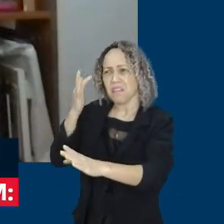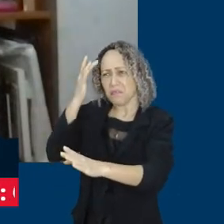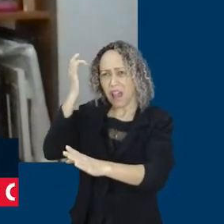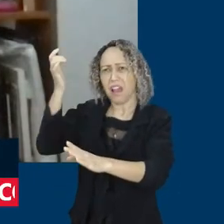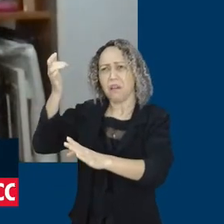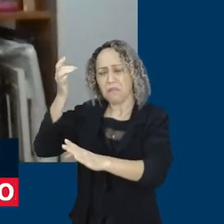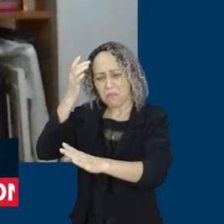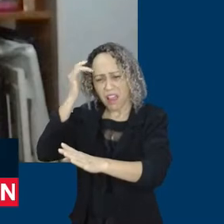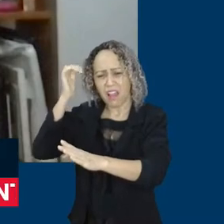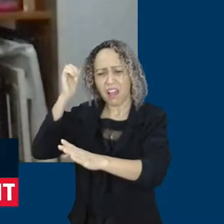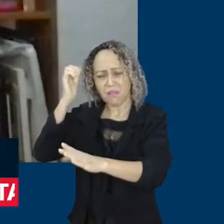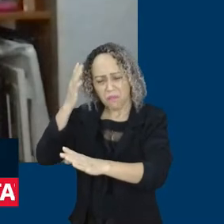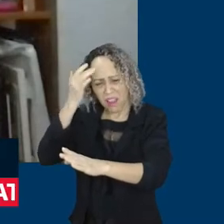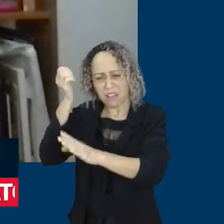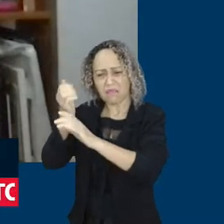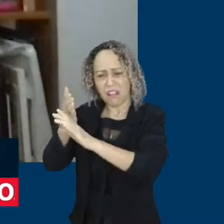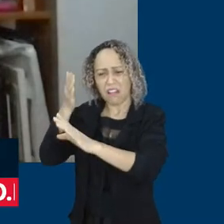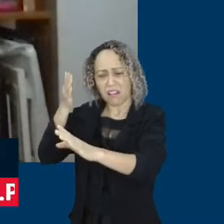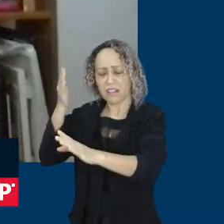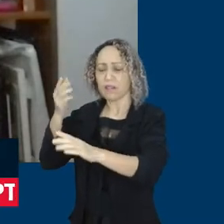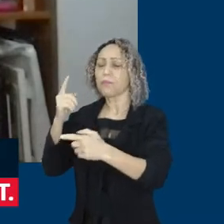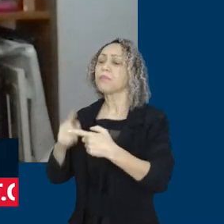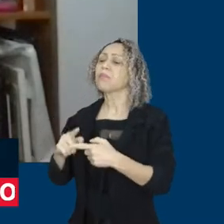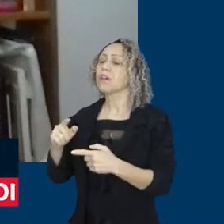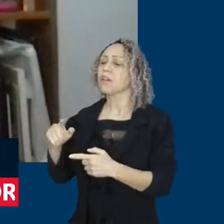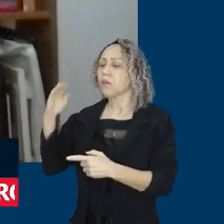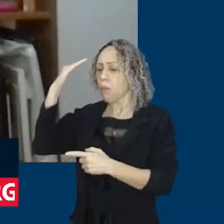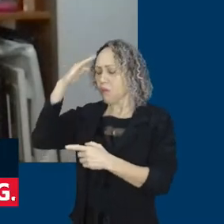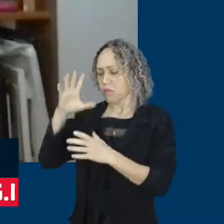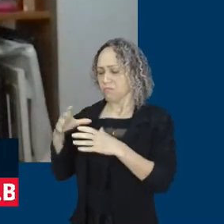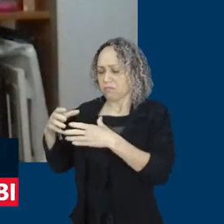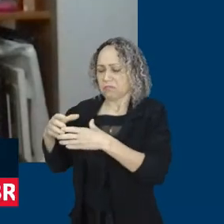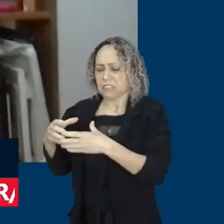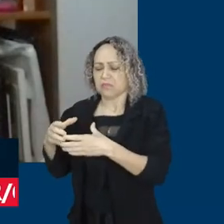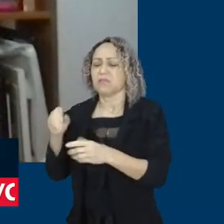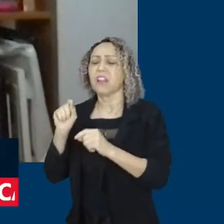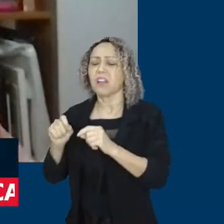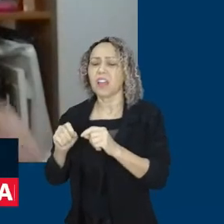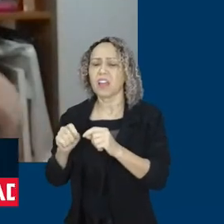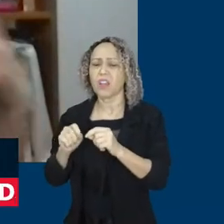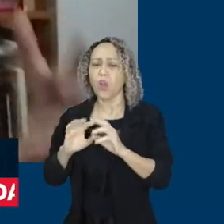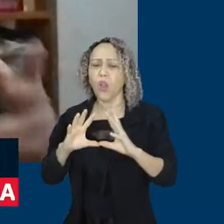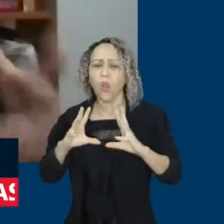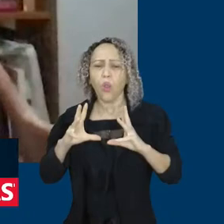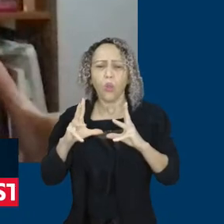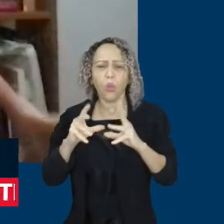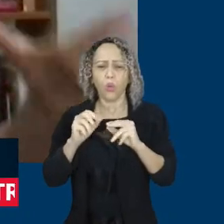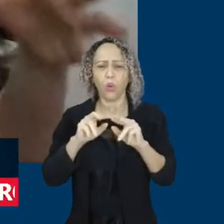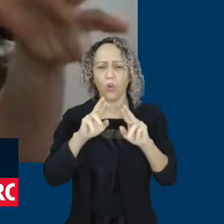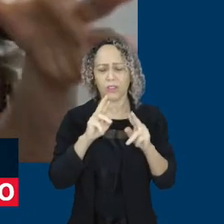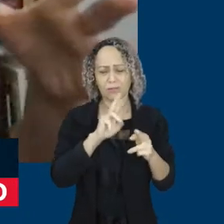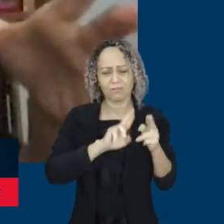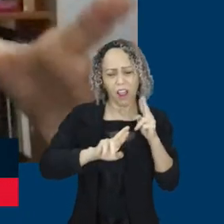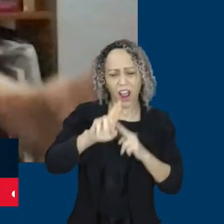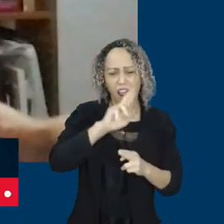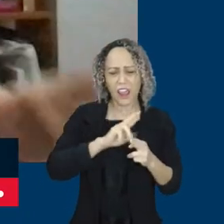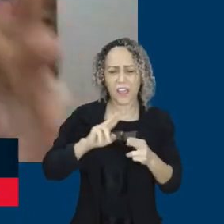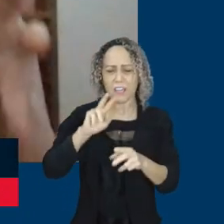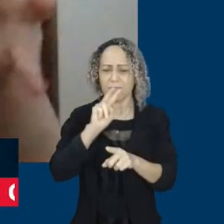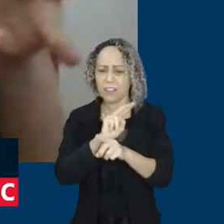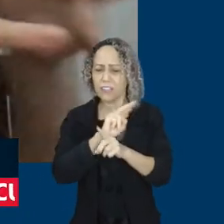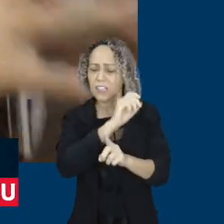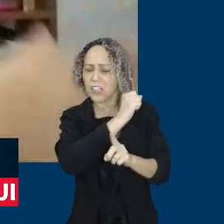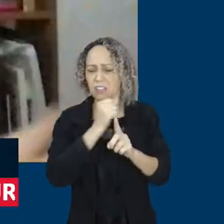eles desmontaram toda a rede de assistência social no Brasil. Né? Então, nosso compromisso é